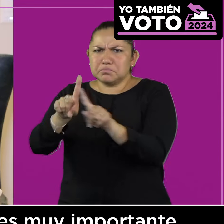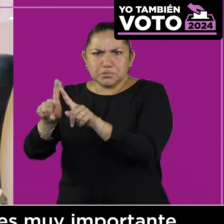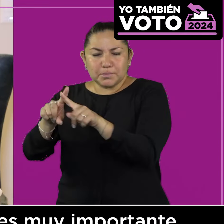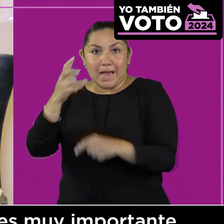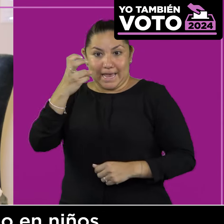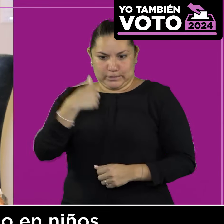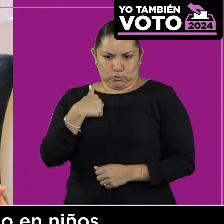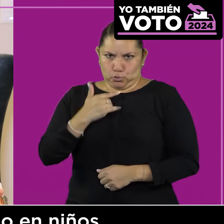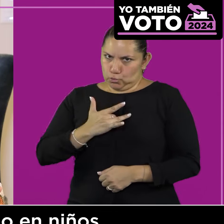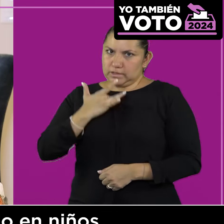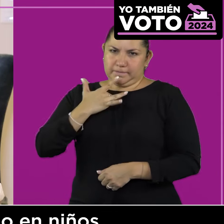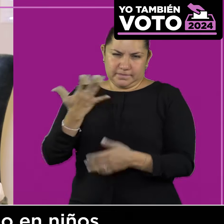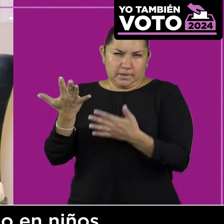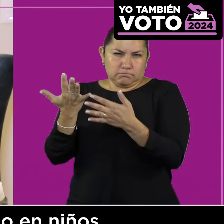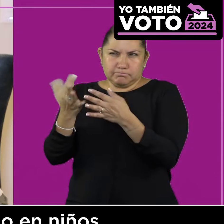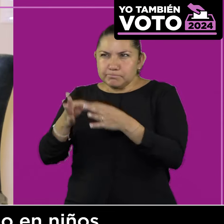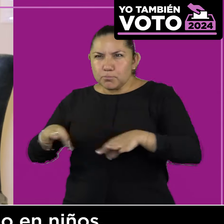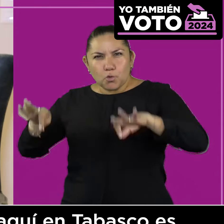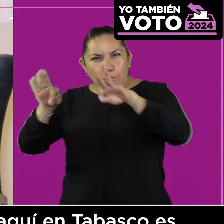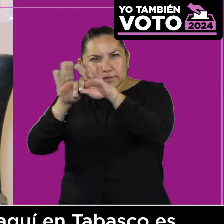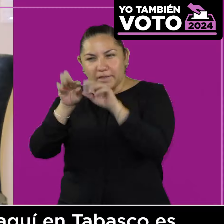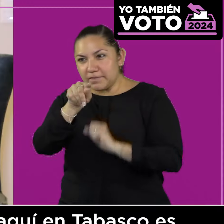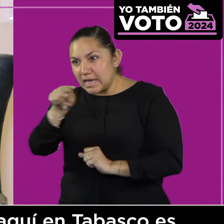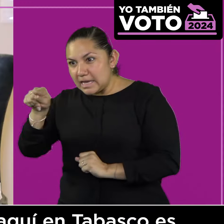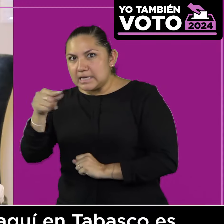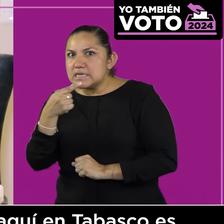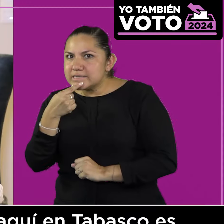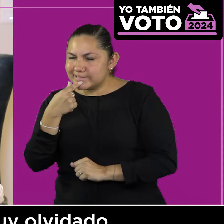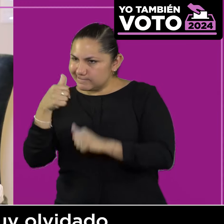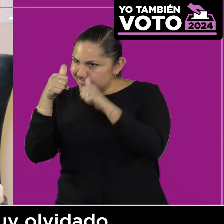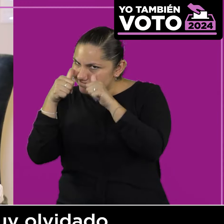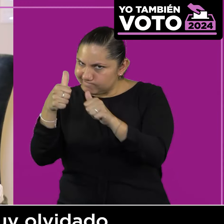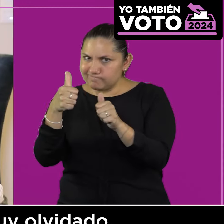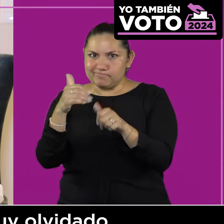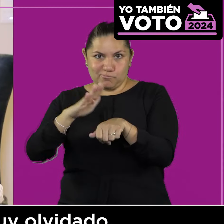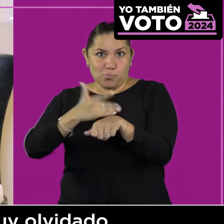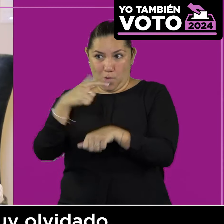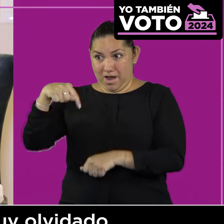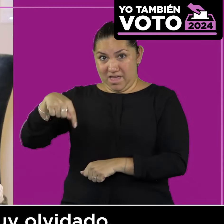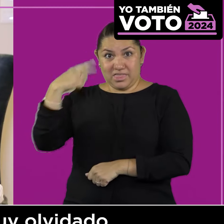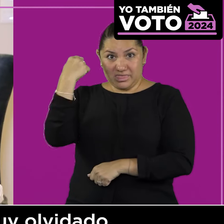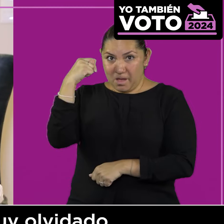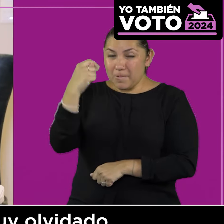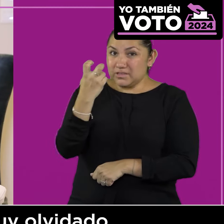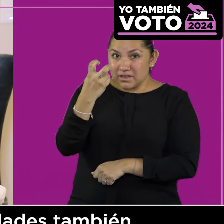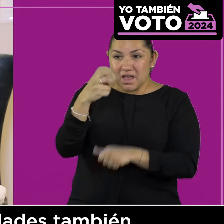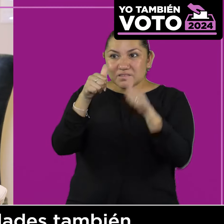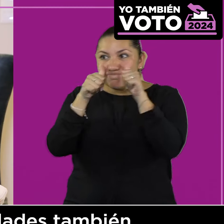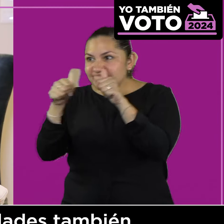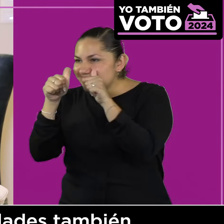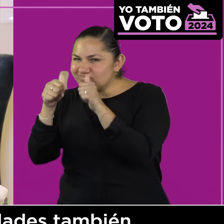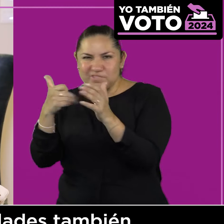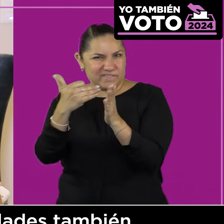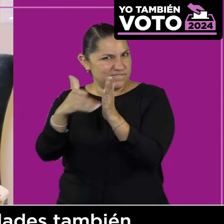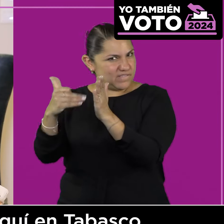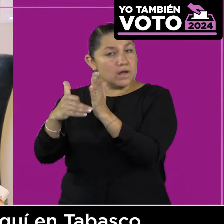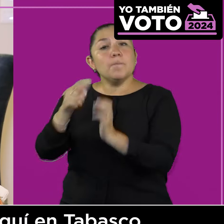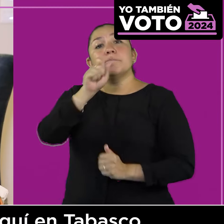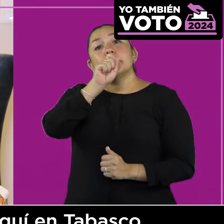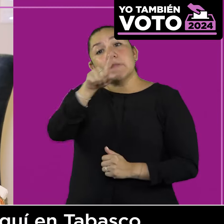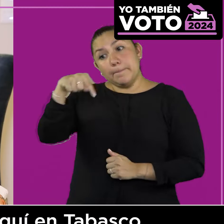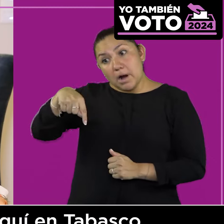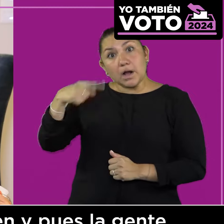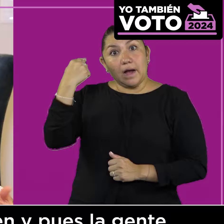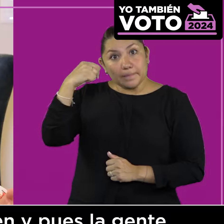mí es muy importante sobre todo en niños porque creo que aquí en Tabasco es un tema muy olvidado eh Hay enfermedades también que